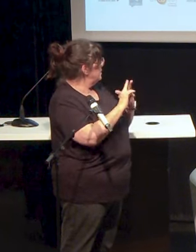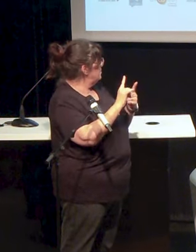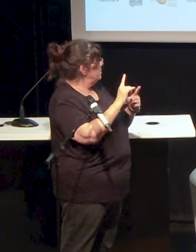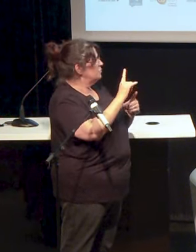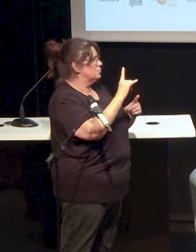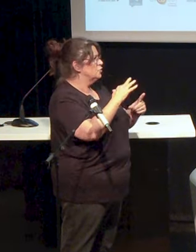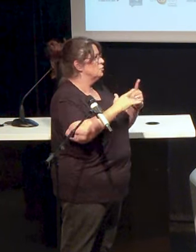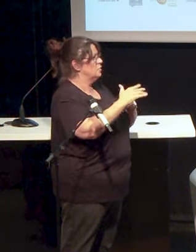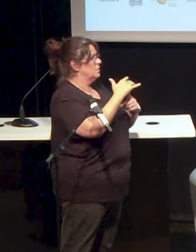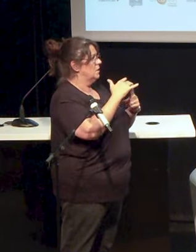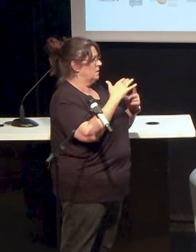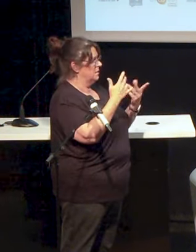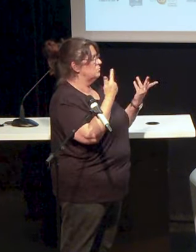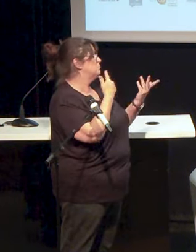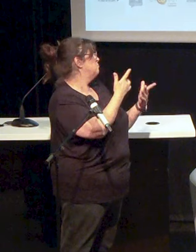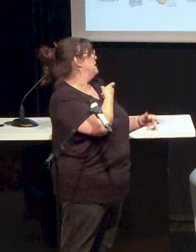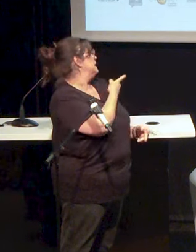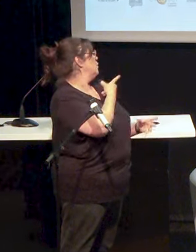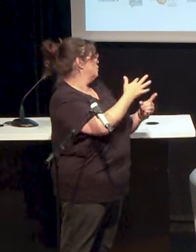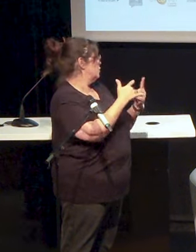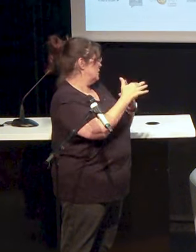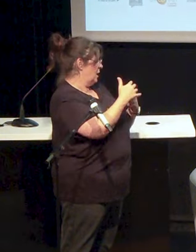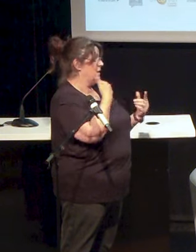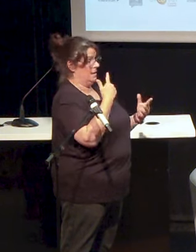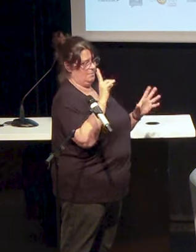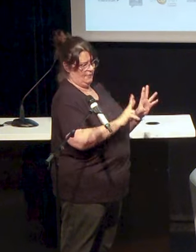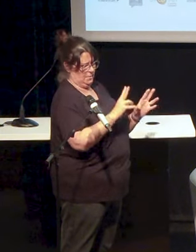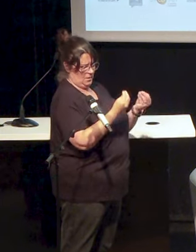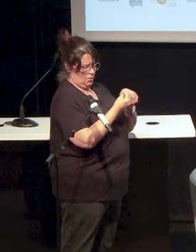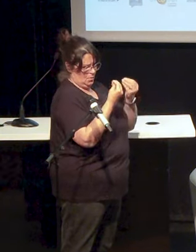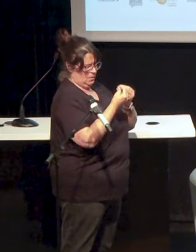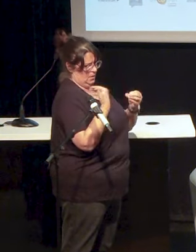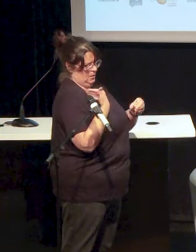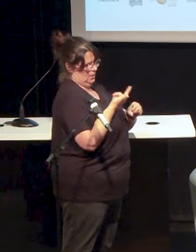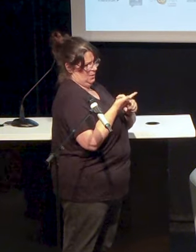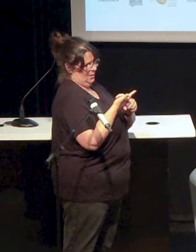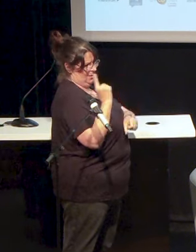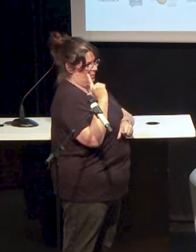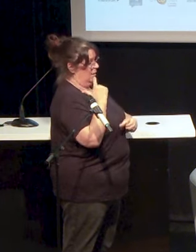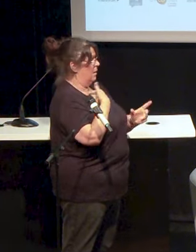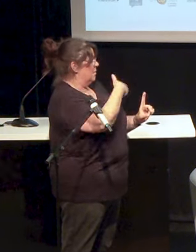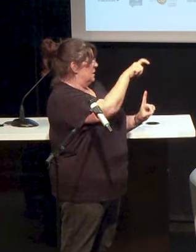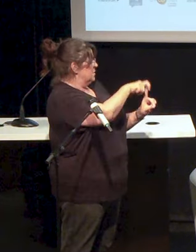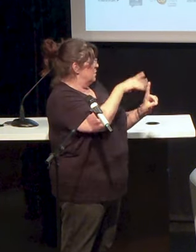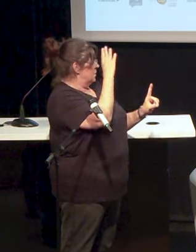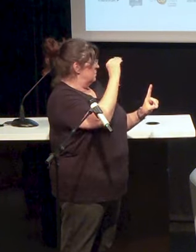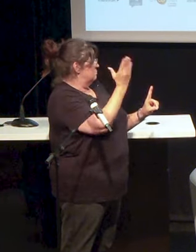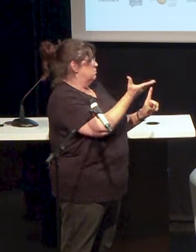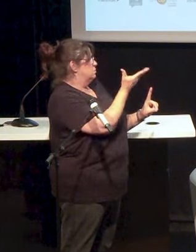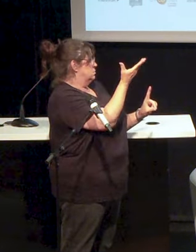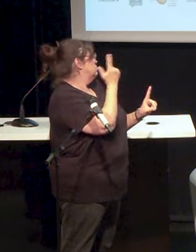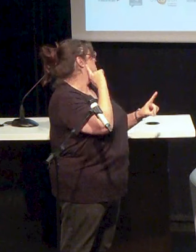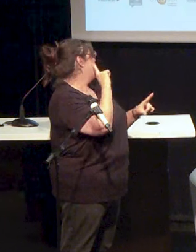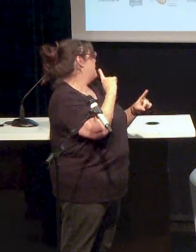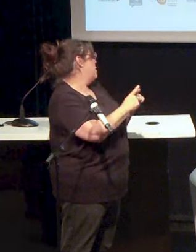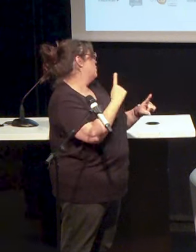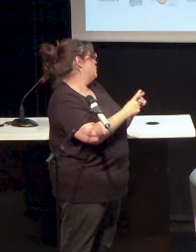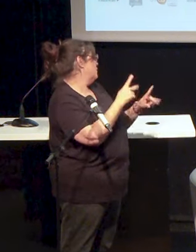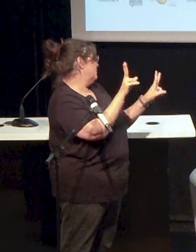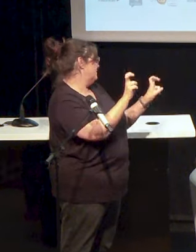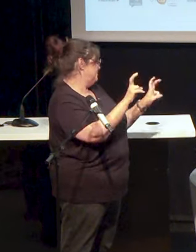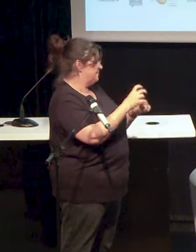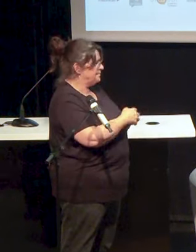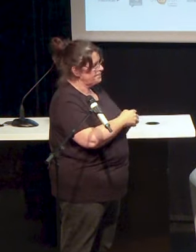formation médico-sociale. Et malheureusement, il y a 2 ans, j'ai eu une brillante étudiante qui était malentendante, qui a